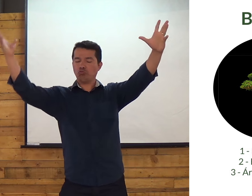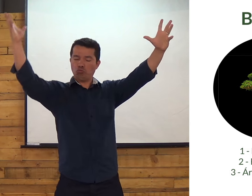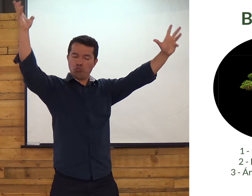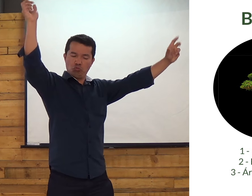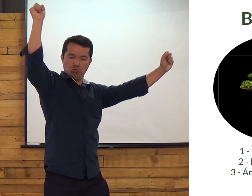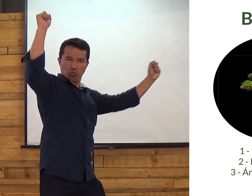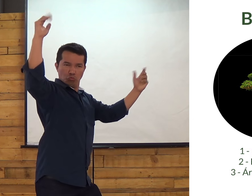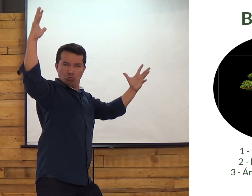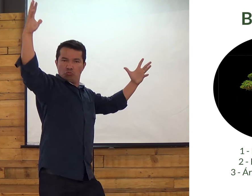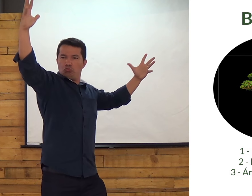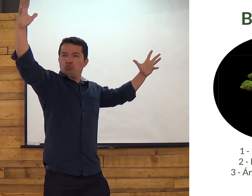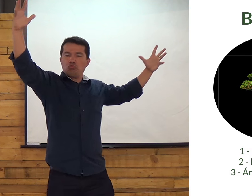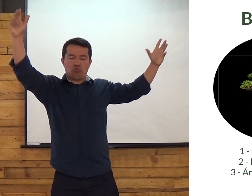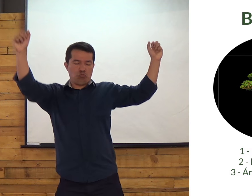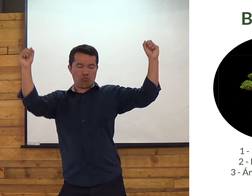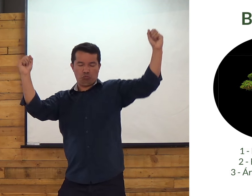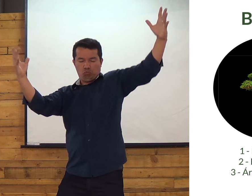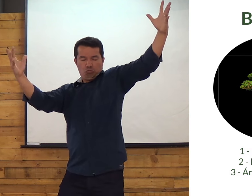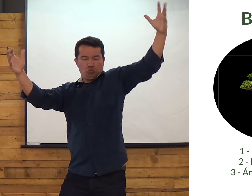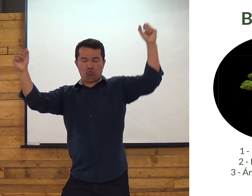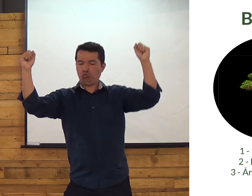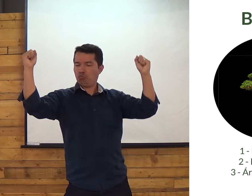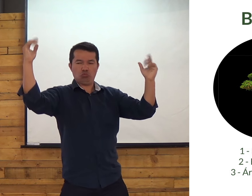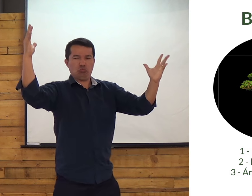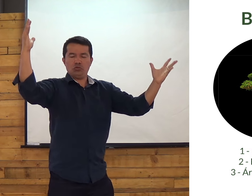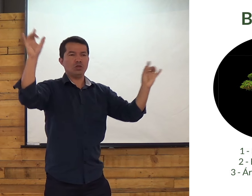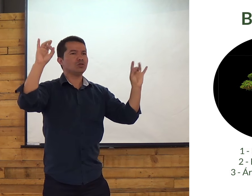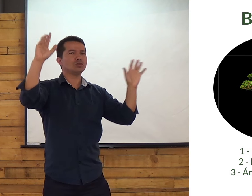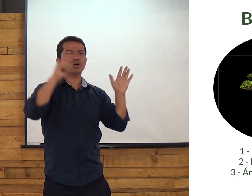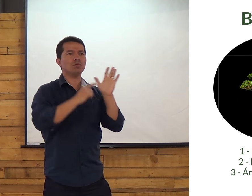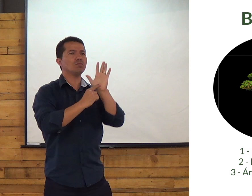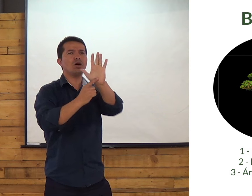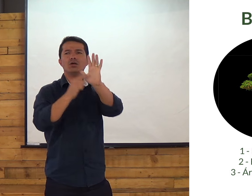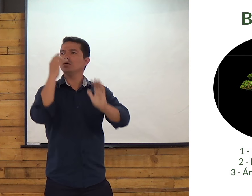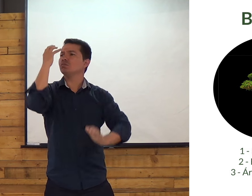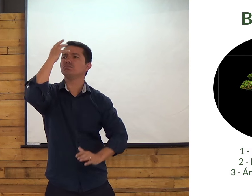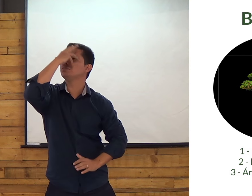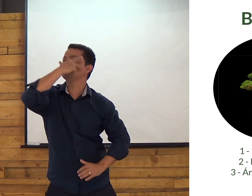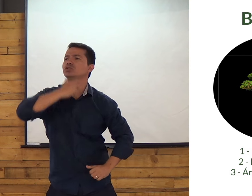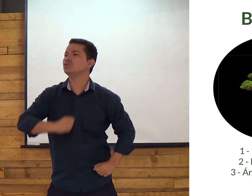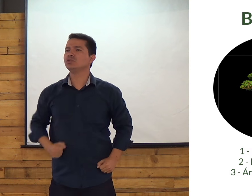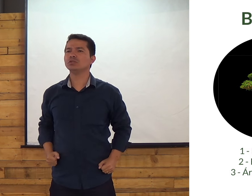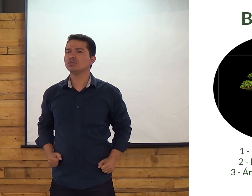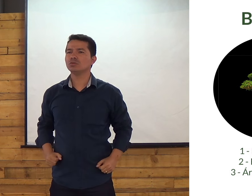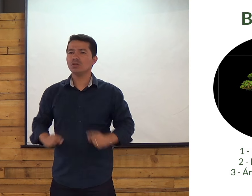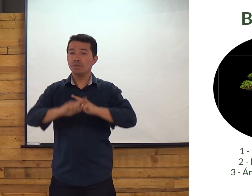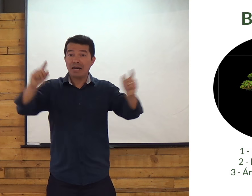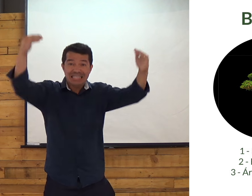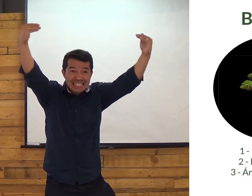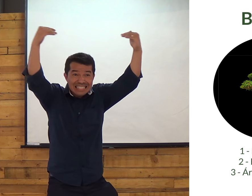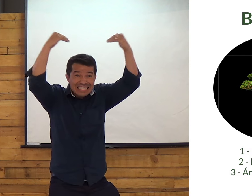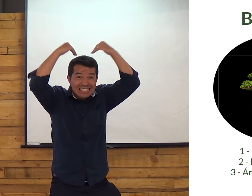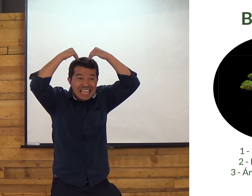Aí você vem aqui para fazer alguma coisa e faz tudo lindo, bonito, só para